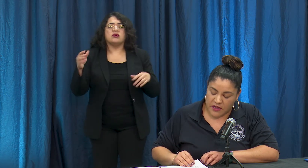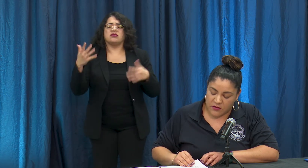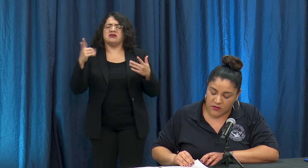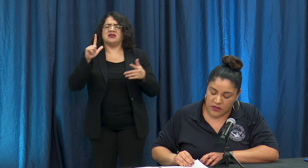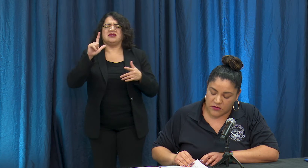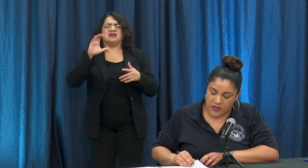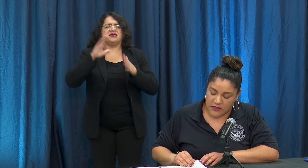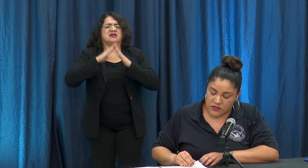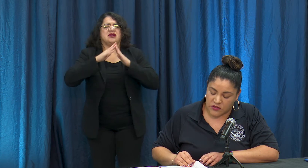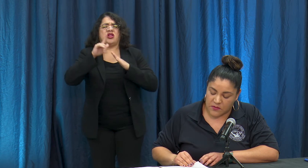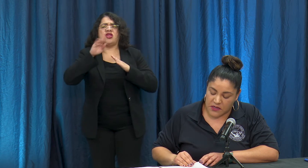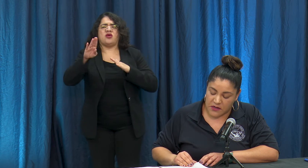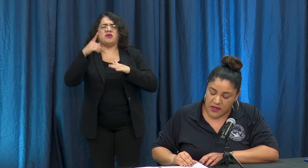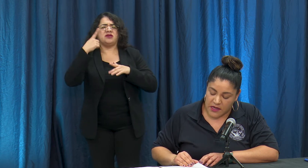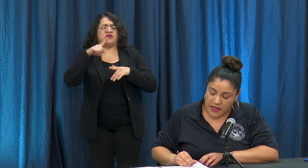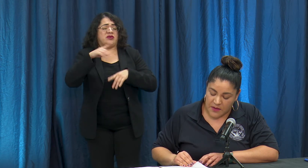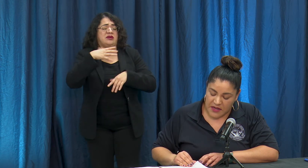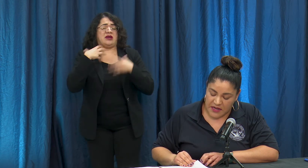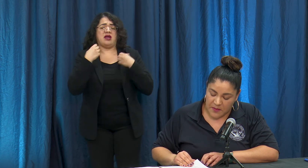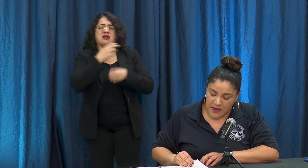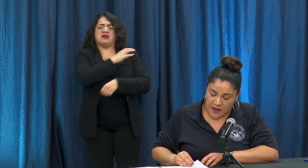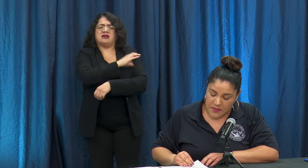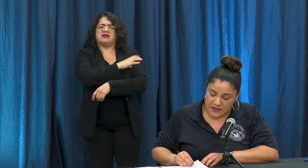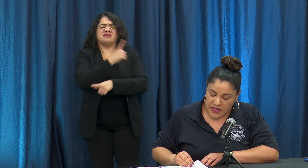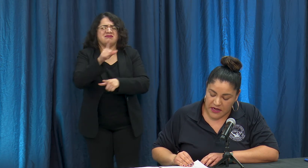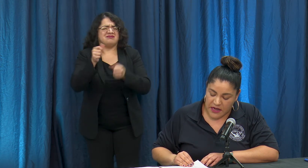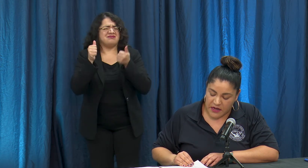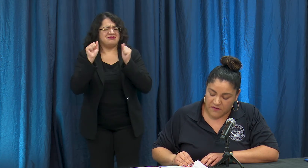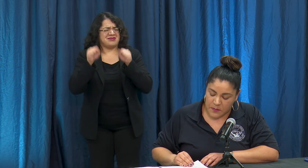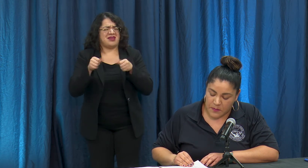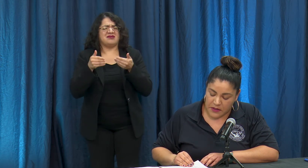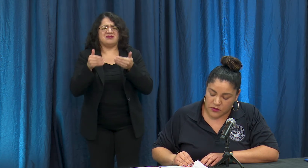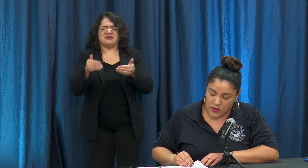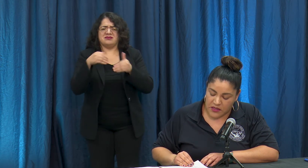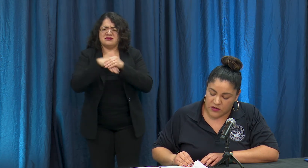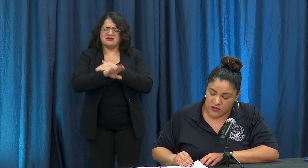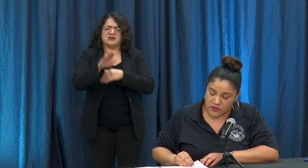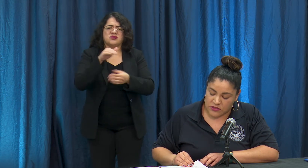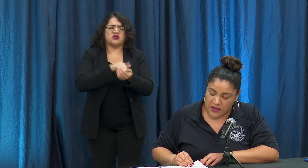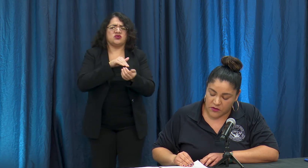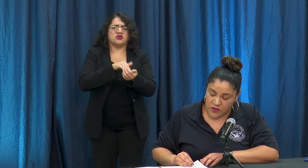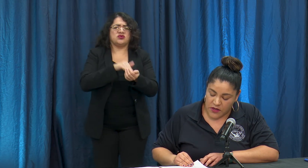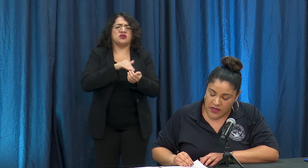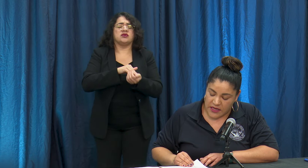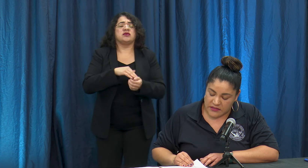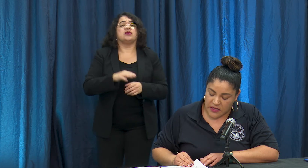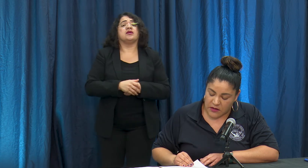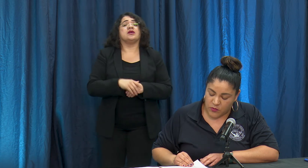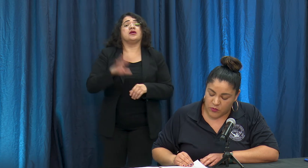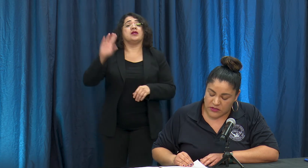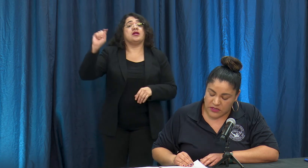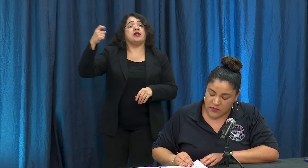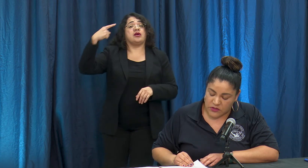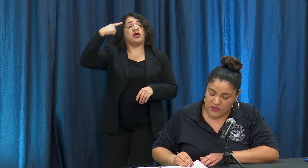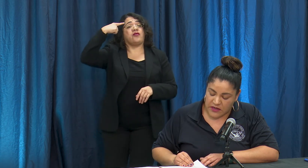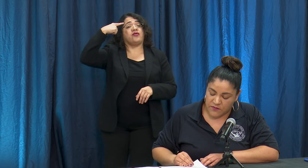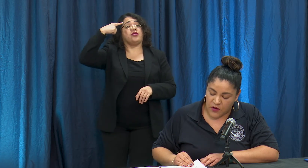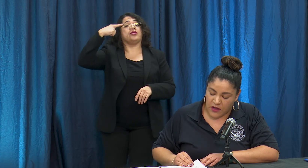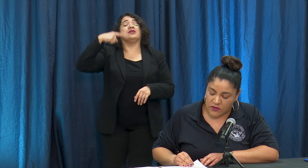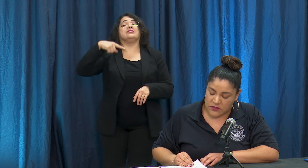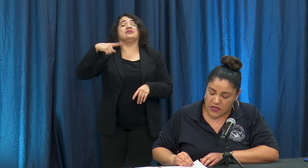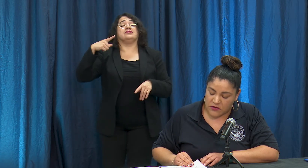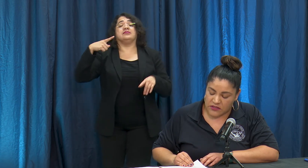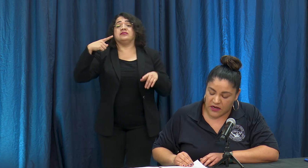ha agregado y nos ha dicho también que la manera para empezar la reapertura de nuestro estado tenemos que